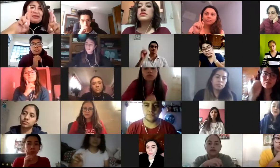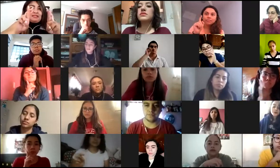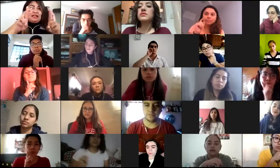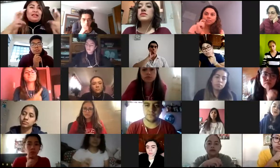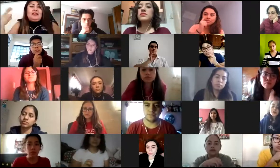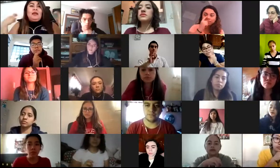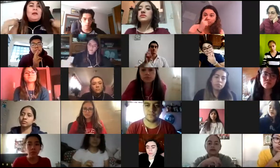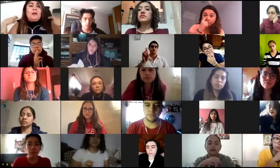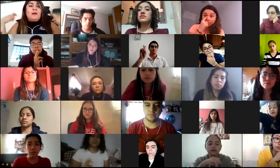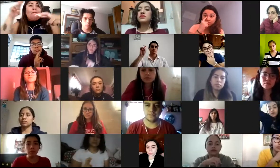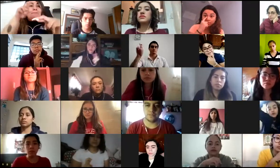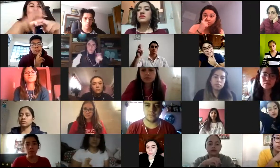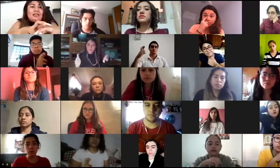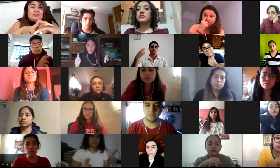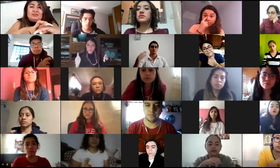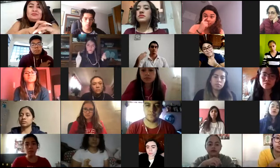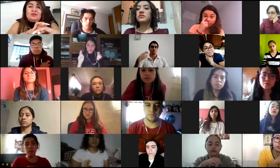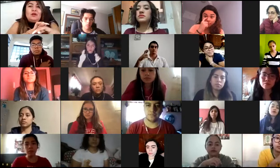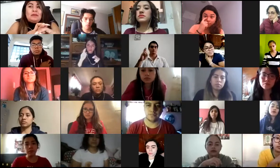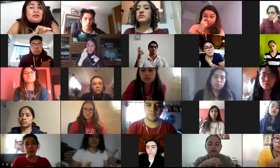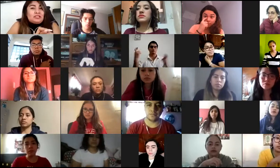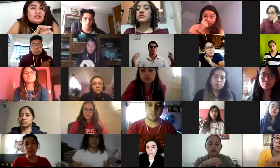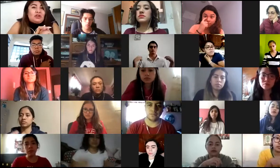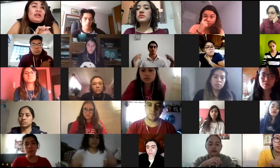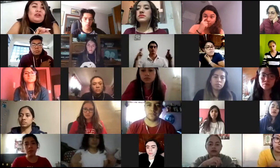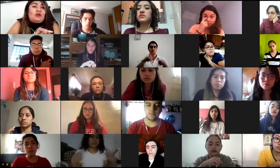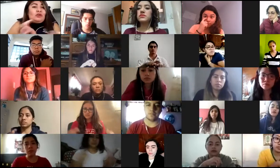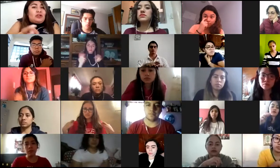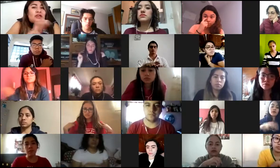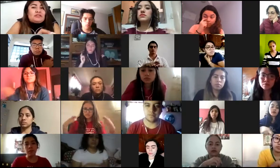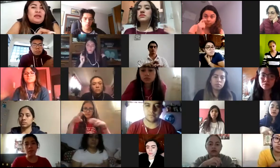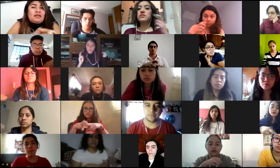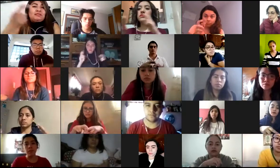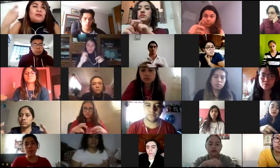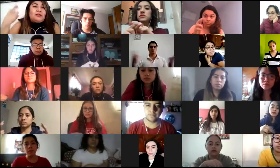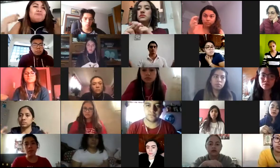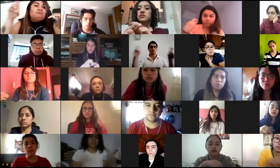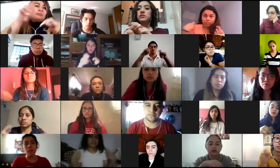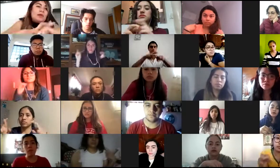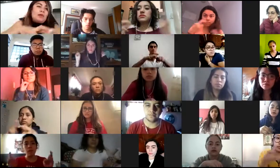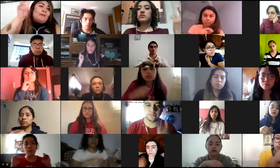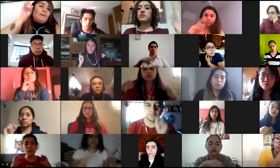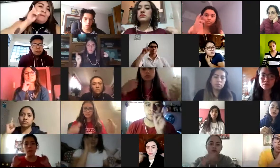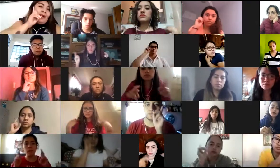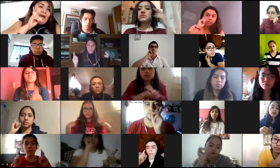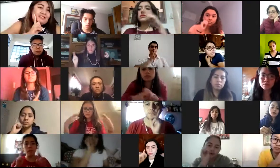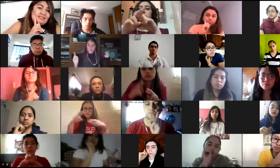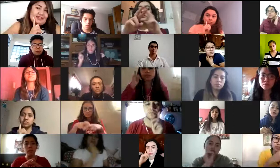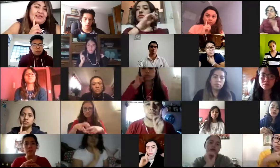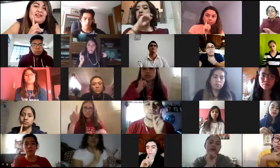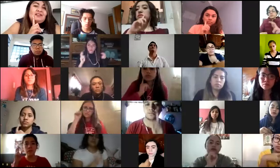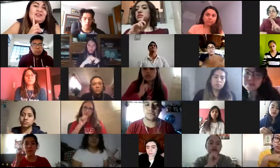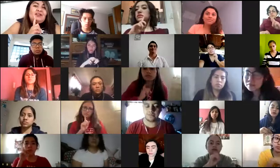maestra, letra R, maestro. Pero si es mujer, ¿cómo digo que es maestra?